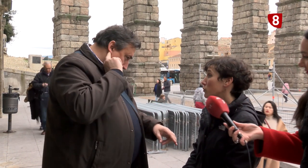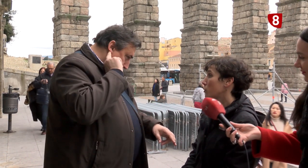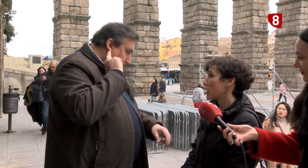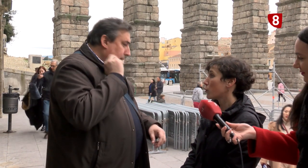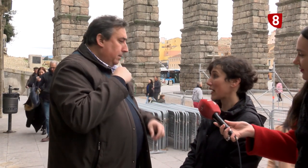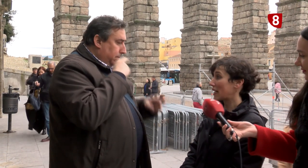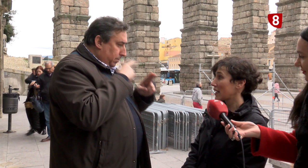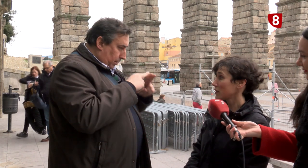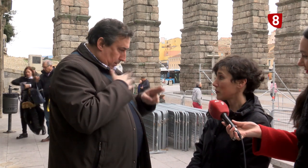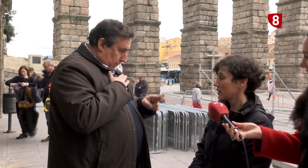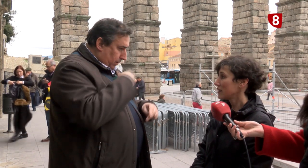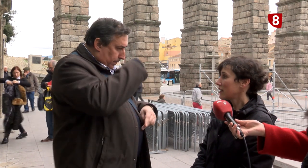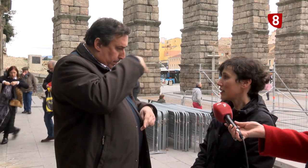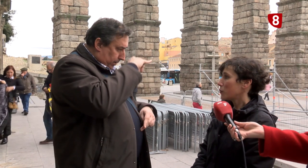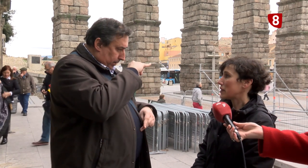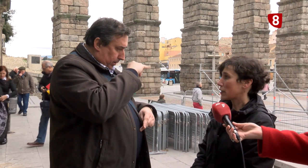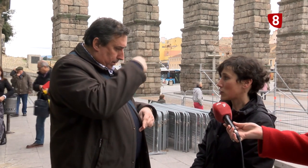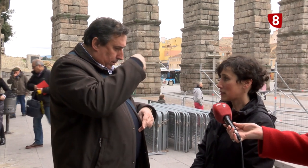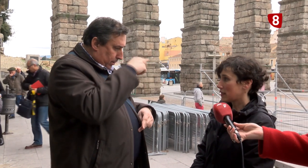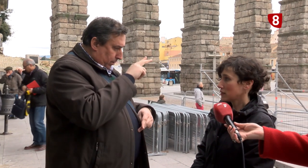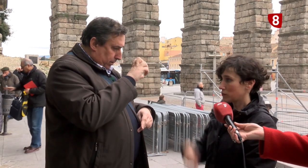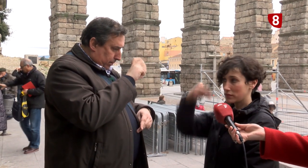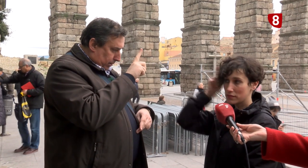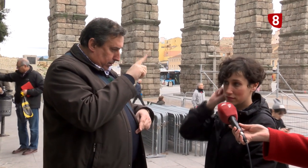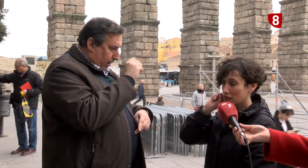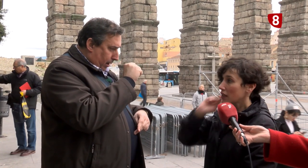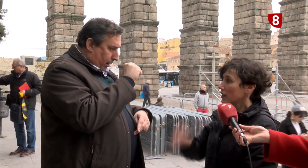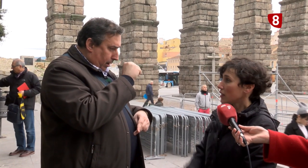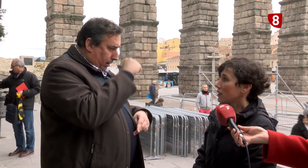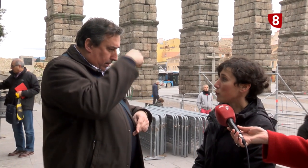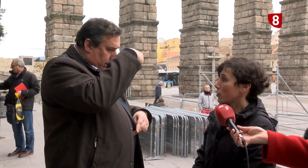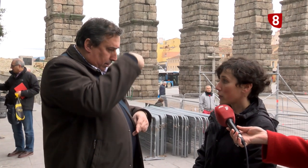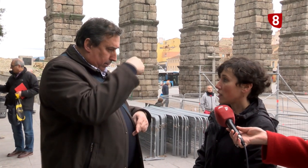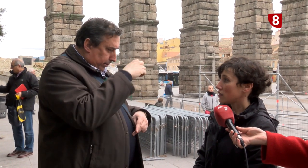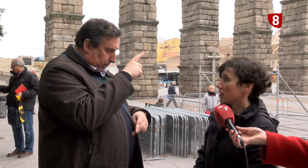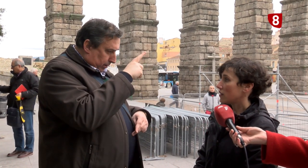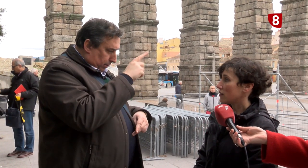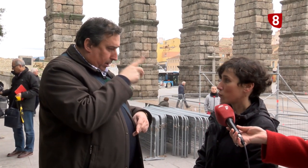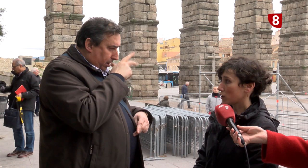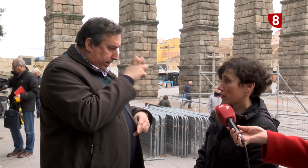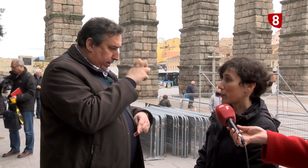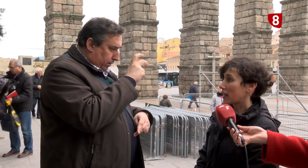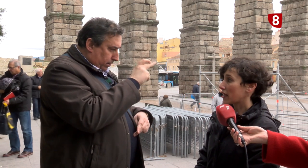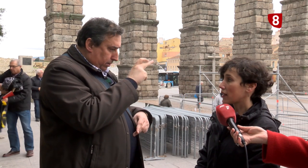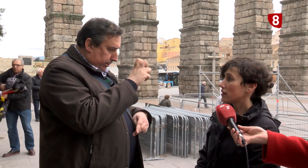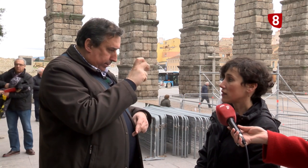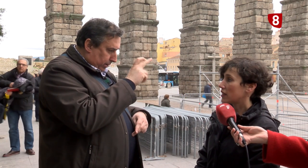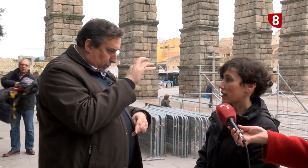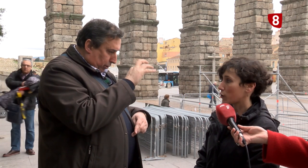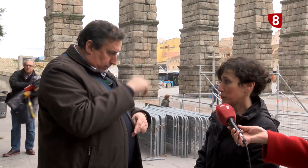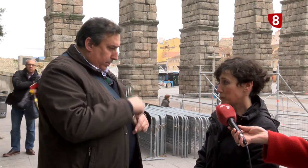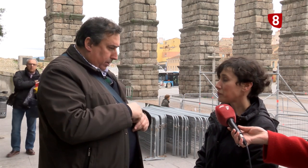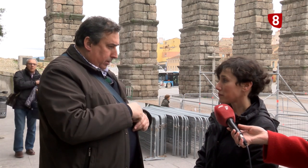presentándome yo me llamo miguel ángel mi signo es este y mi nombre es como te decía miguel ángel